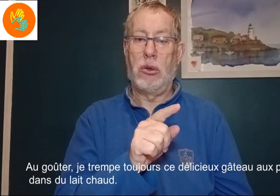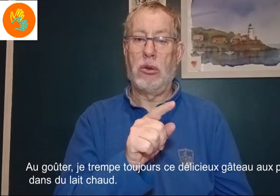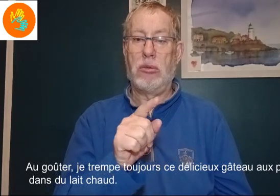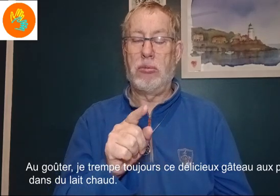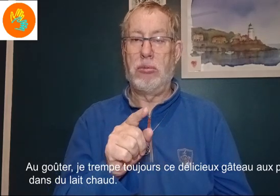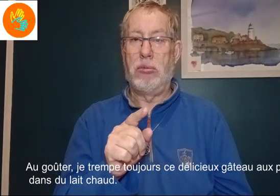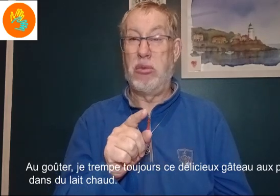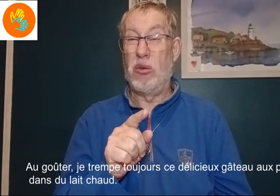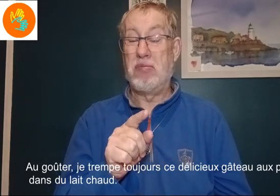gâteau, pomme.